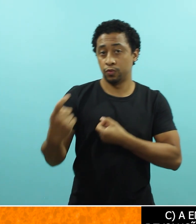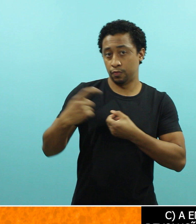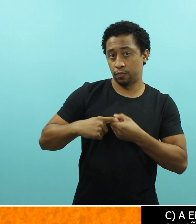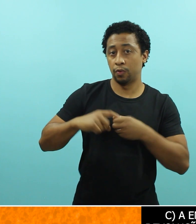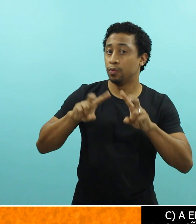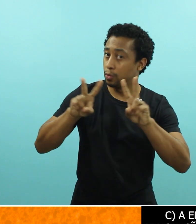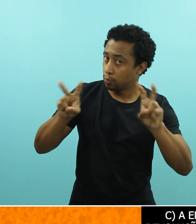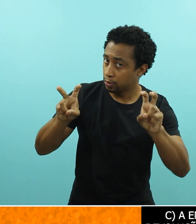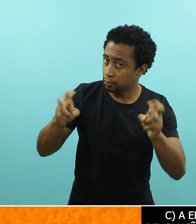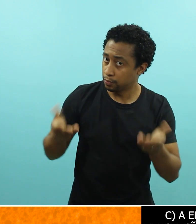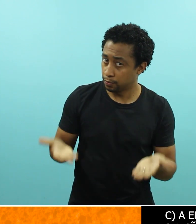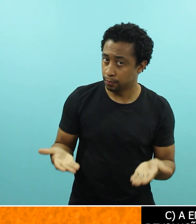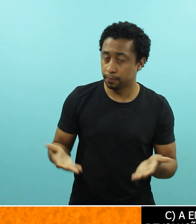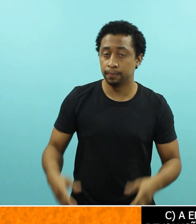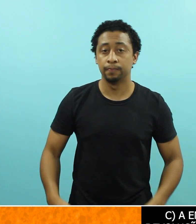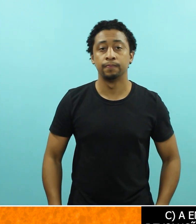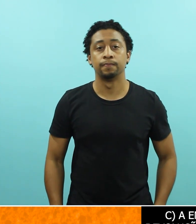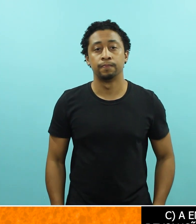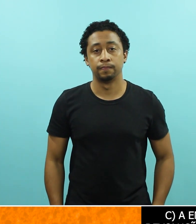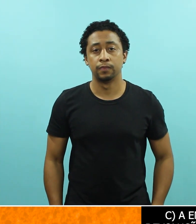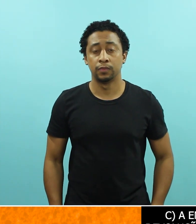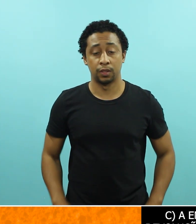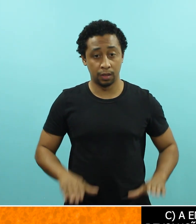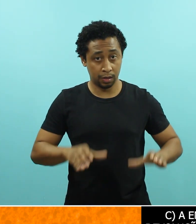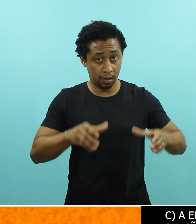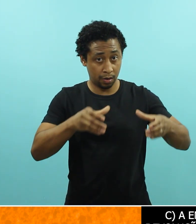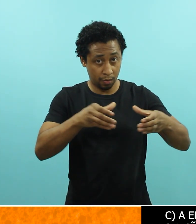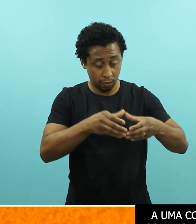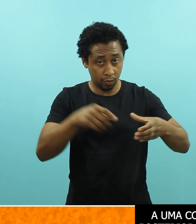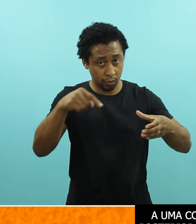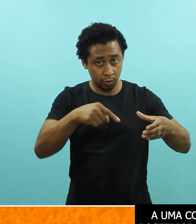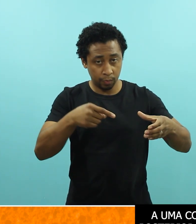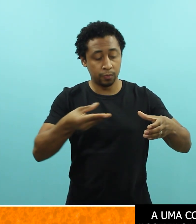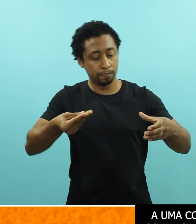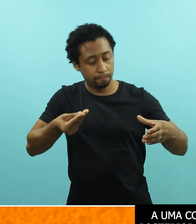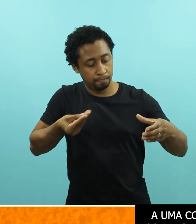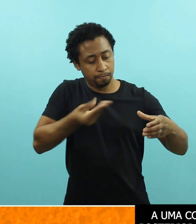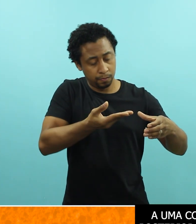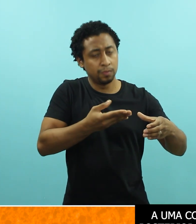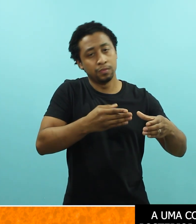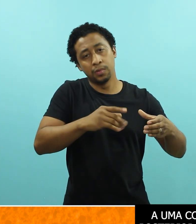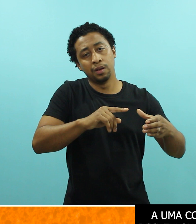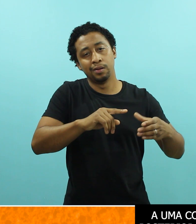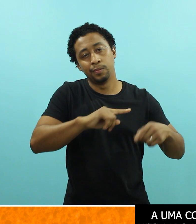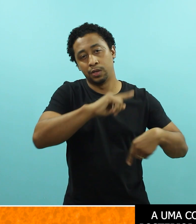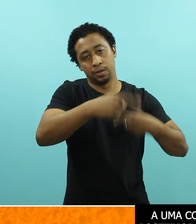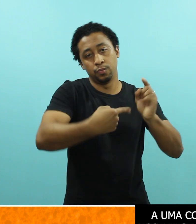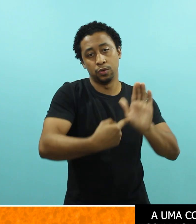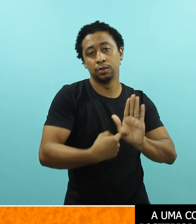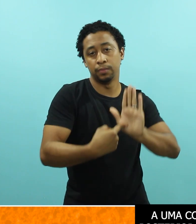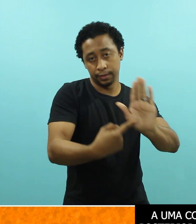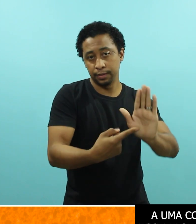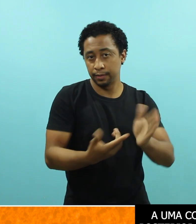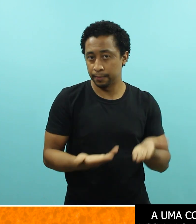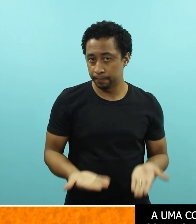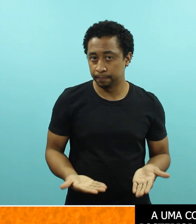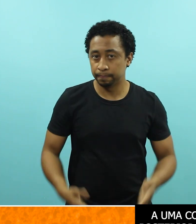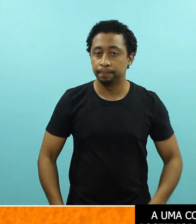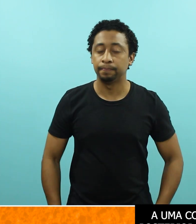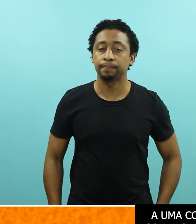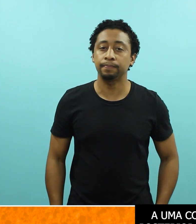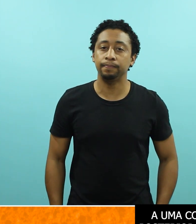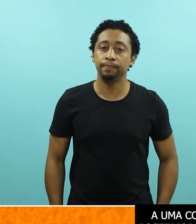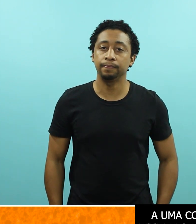C. A entrega ou devolução do assunto a uma comissão para posterior